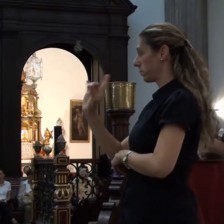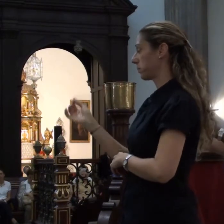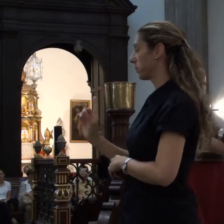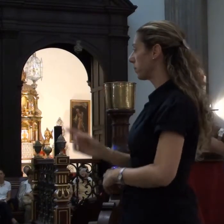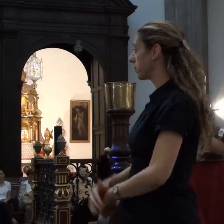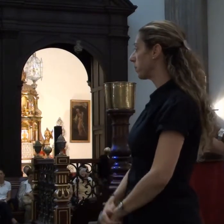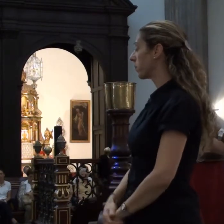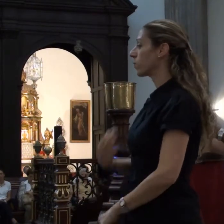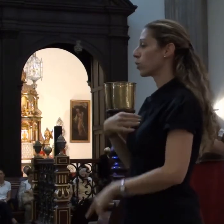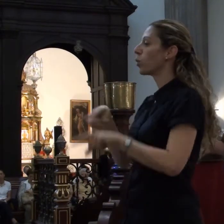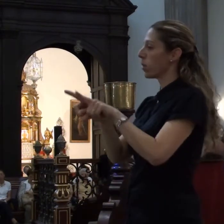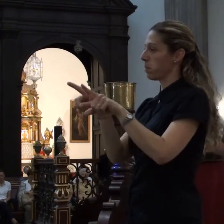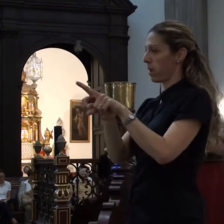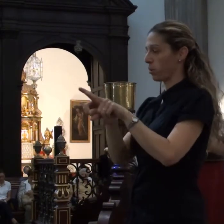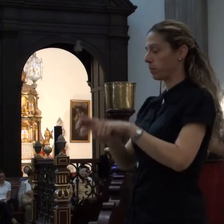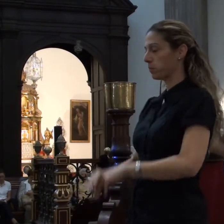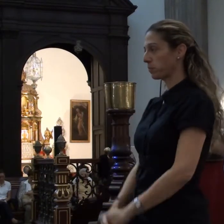hacer hermanos